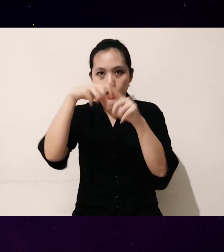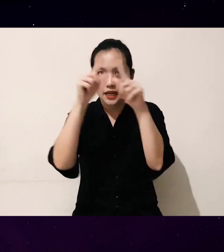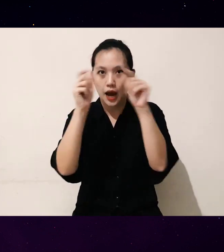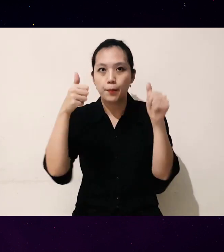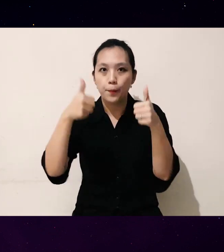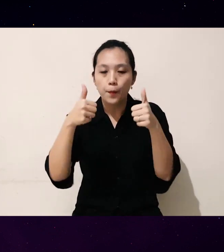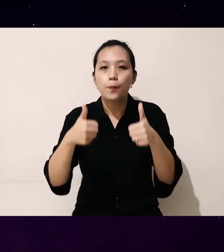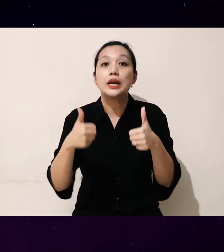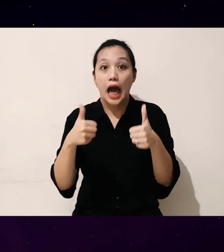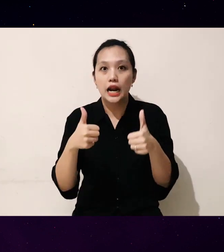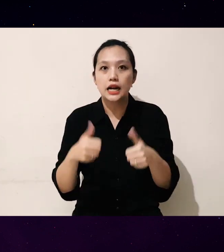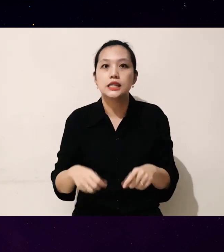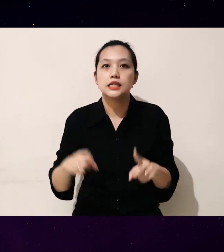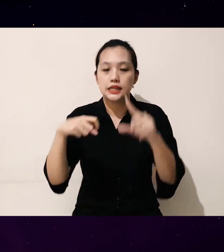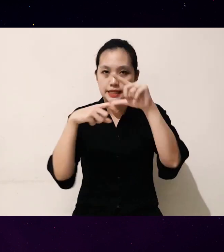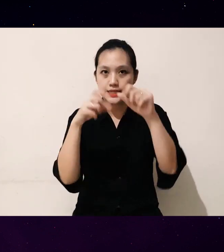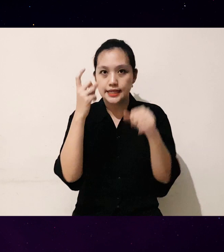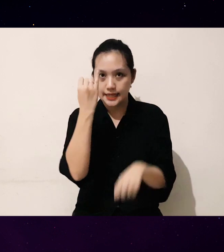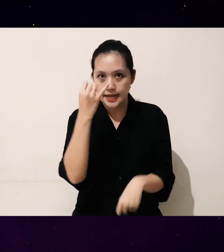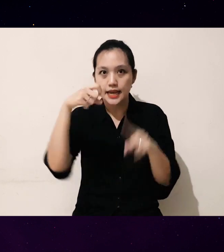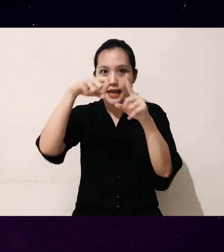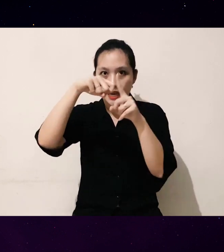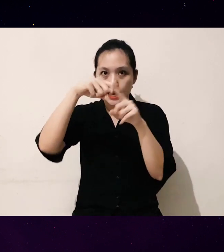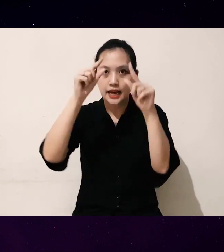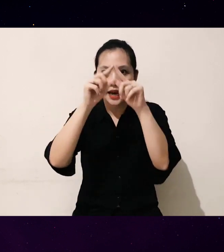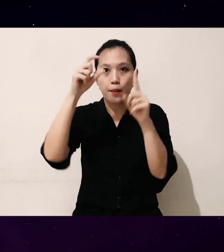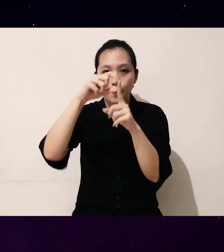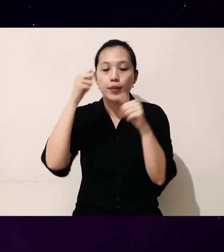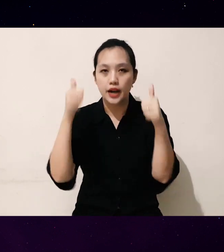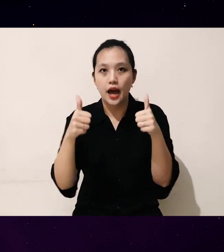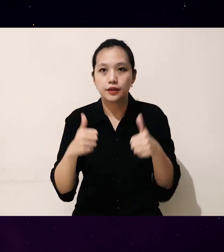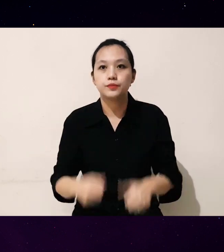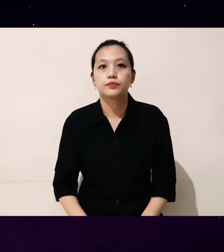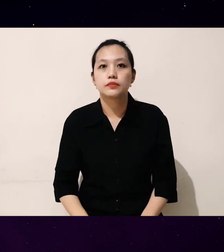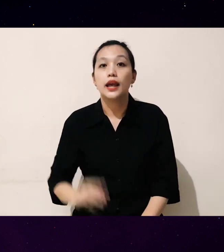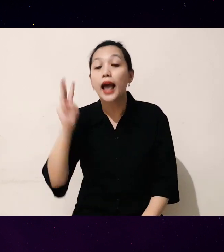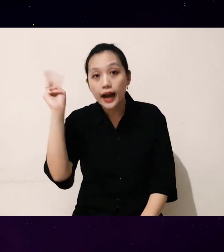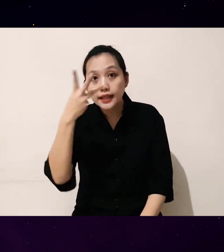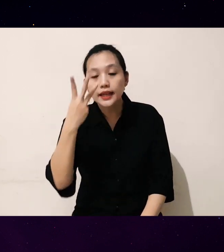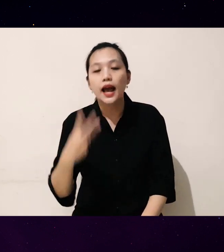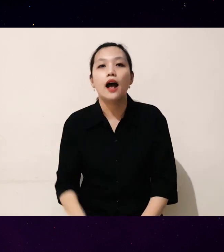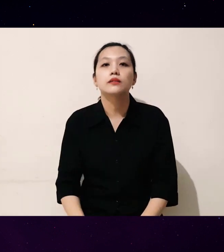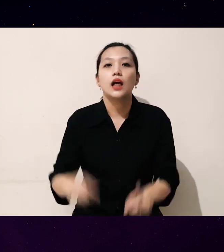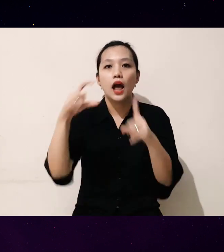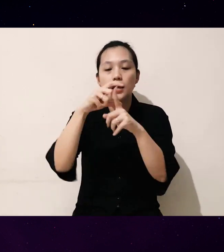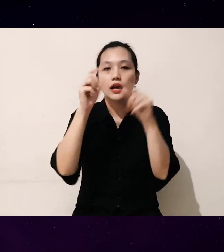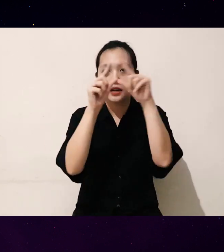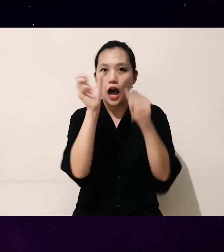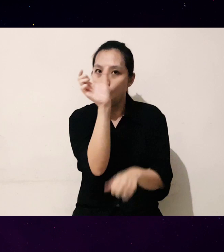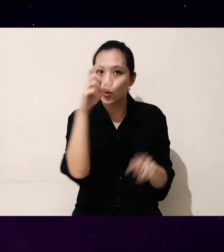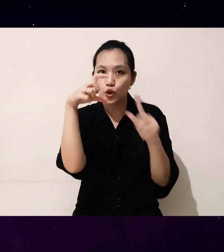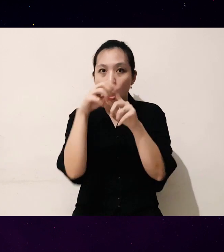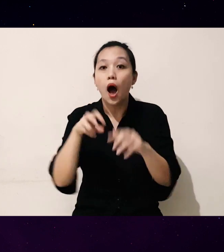Tuhan dengan postur yang menanti-nantikan Dia. Postur hidup ketiga yang Tuhan ingin kita belajar dari Raja Daud